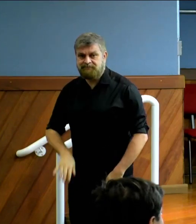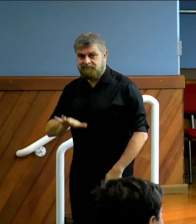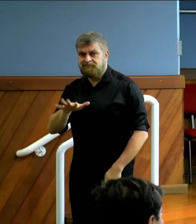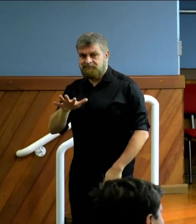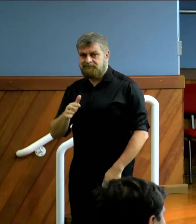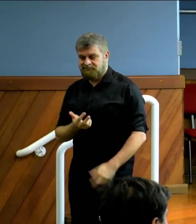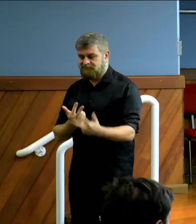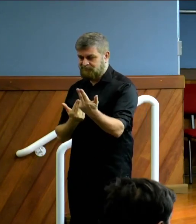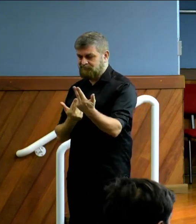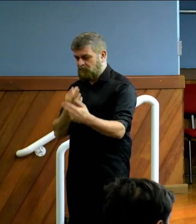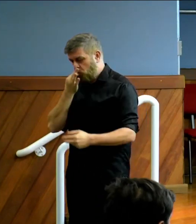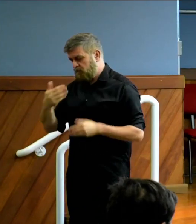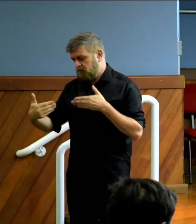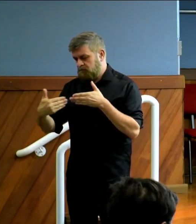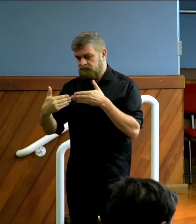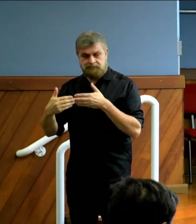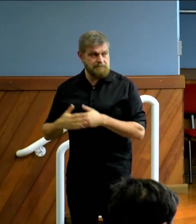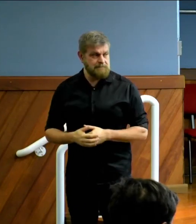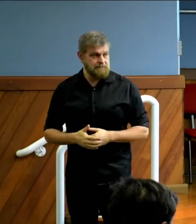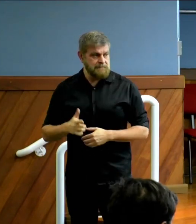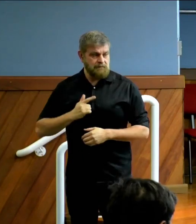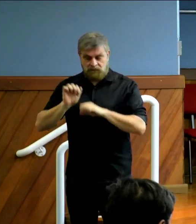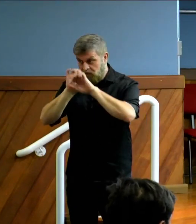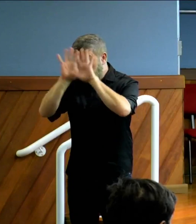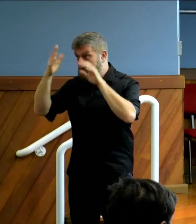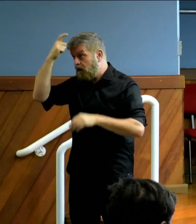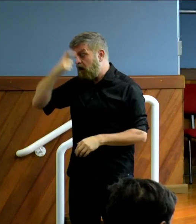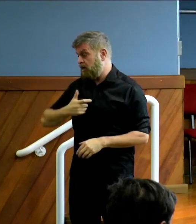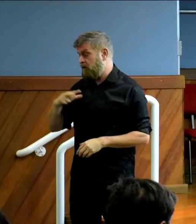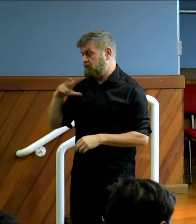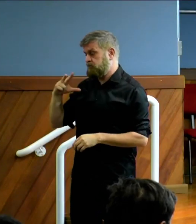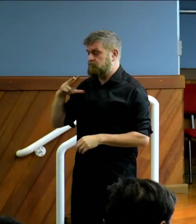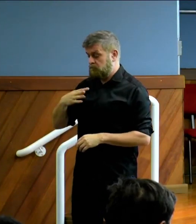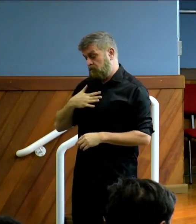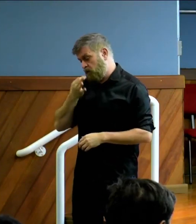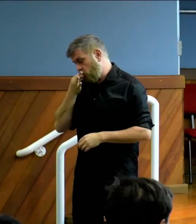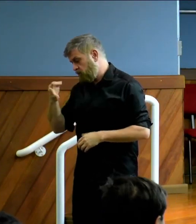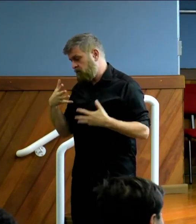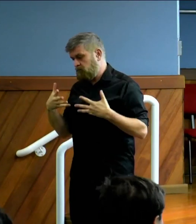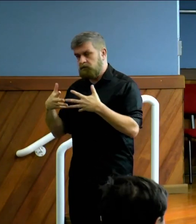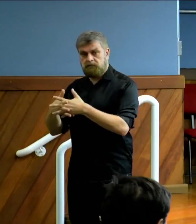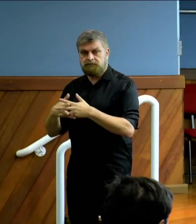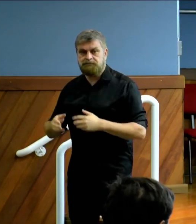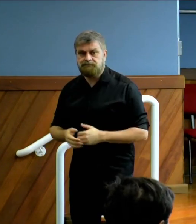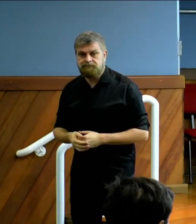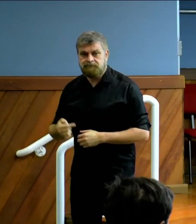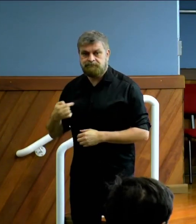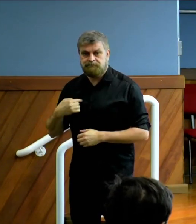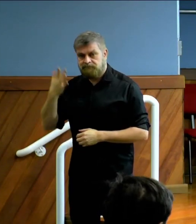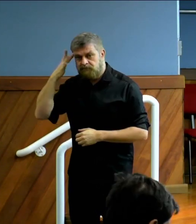É, eu acho complexo, eu. Mas assim, gente, vamos ficar mais claro, assim, bem claro, eu, João. Né, eu, João, acho complexo.